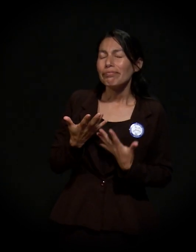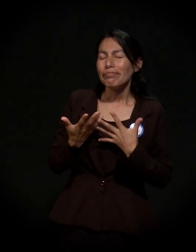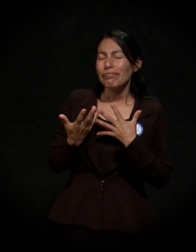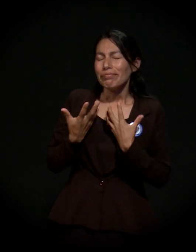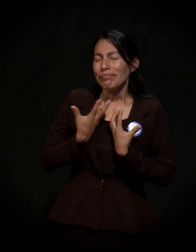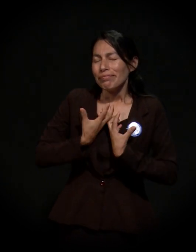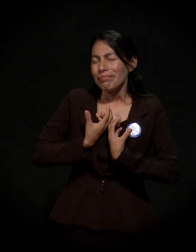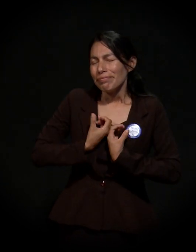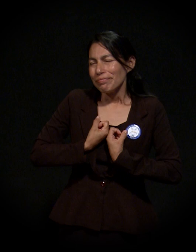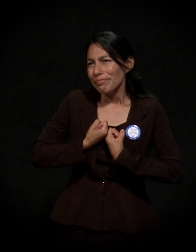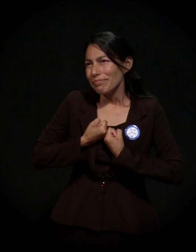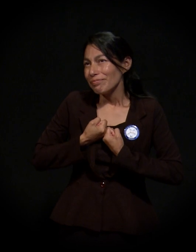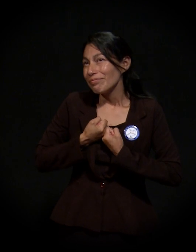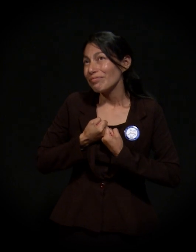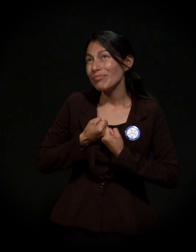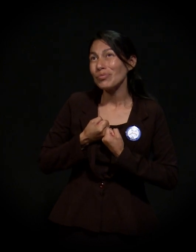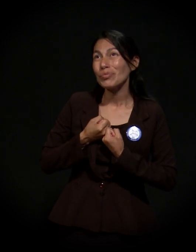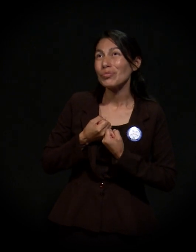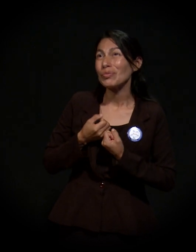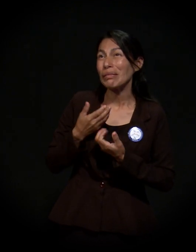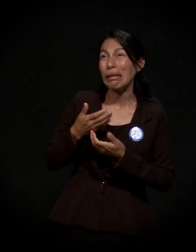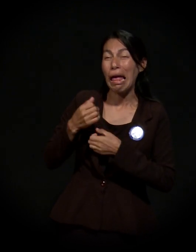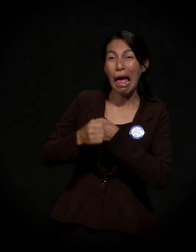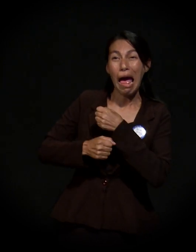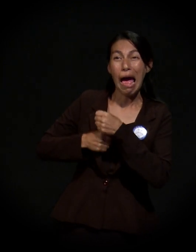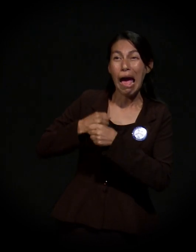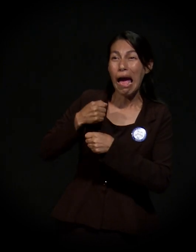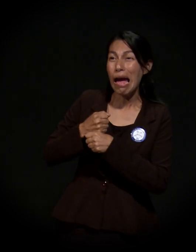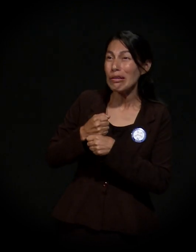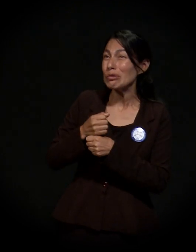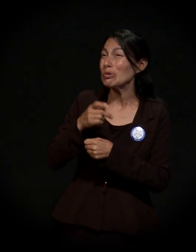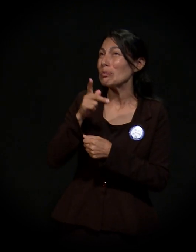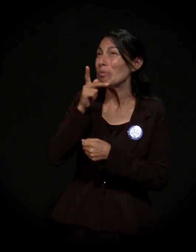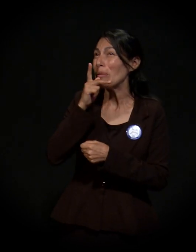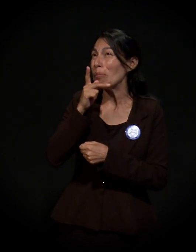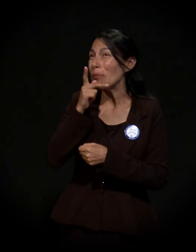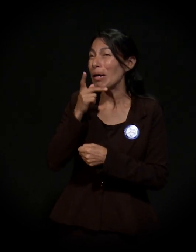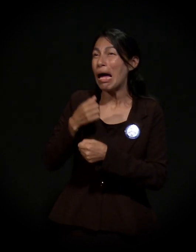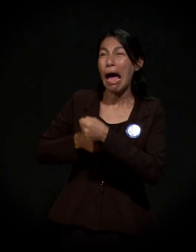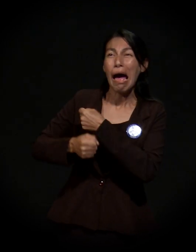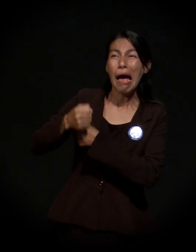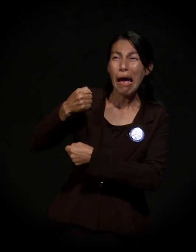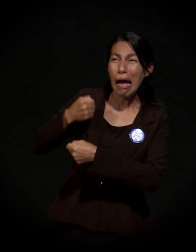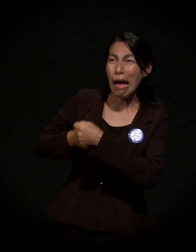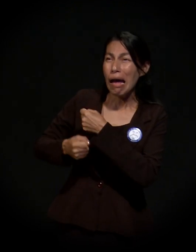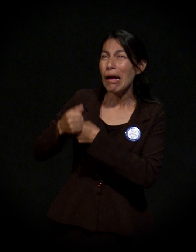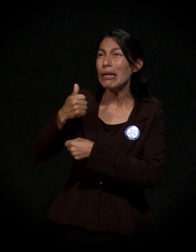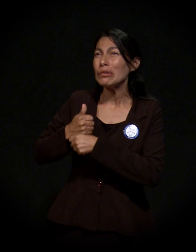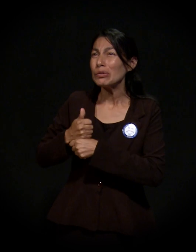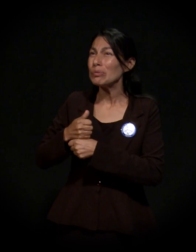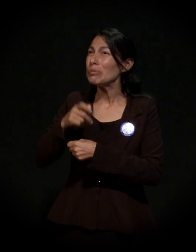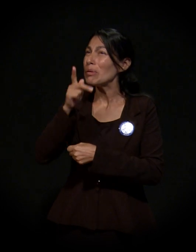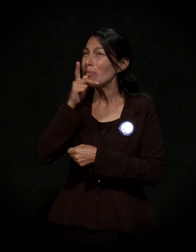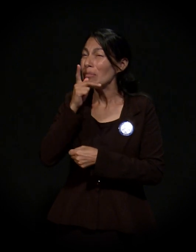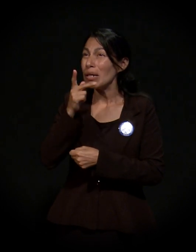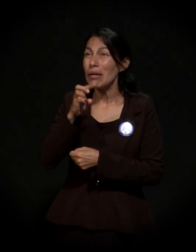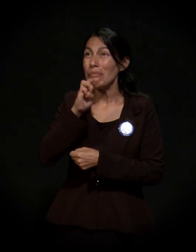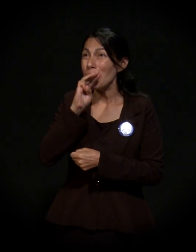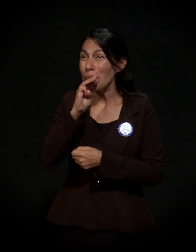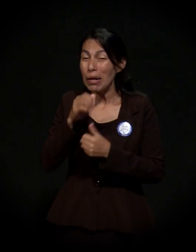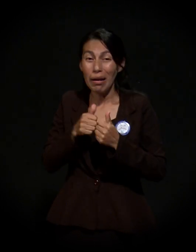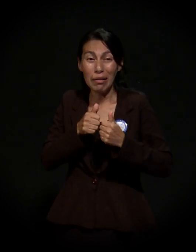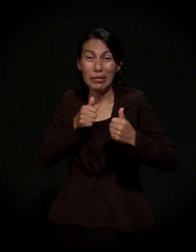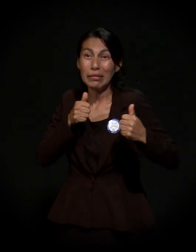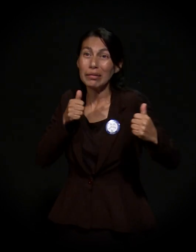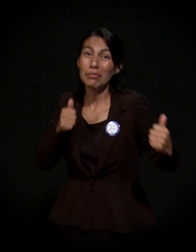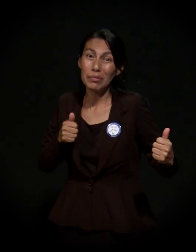durante muchos años no he estado con mis padres. Y ahora que ya gradúo, que ya termino y que voy a tener